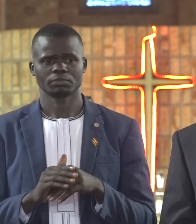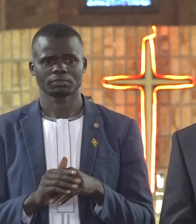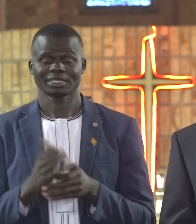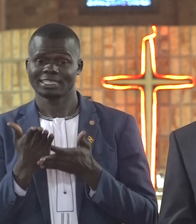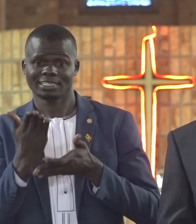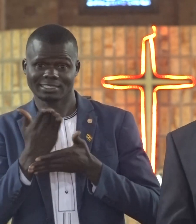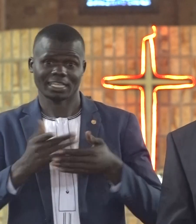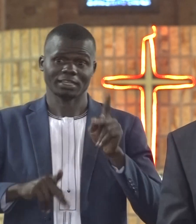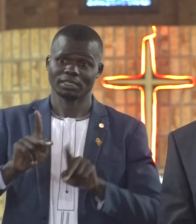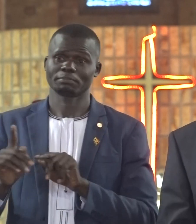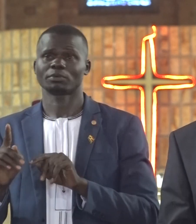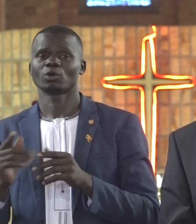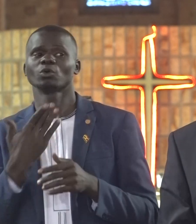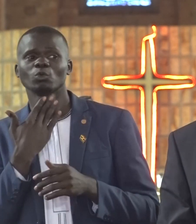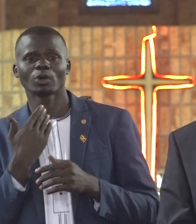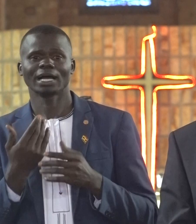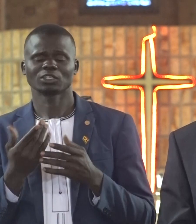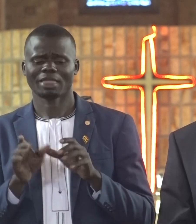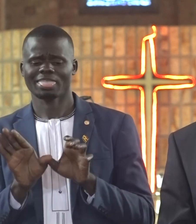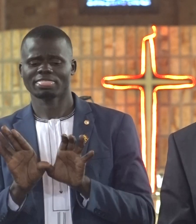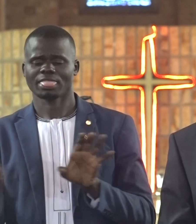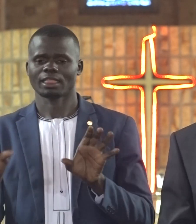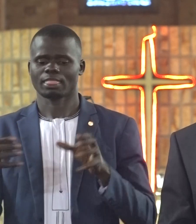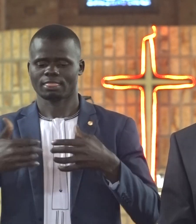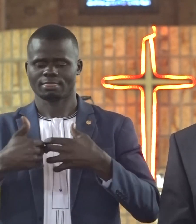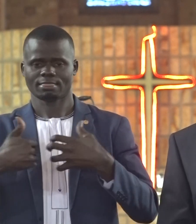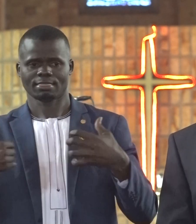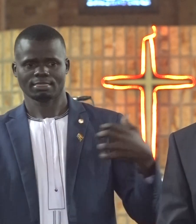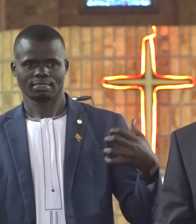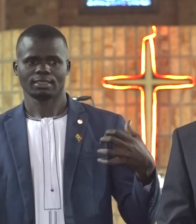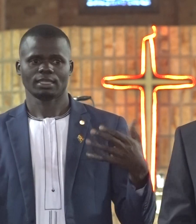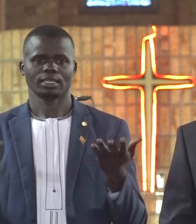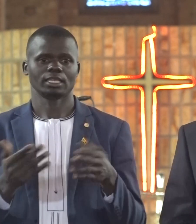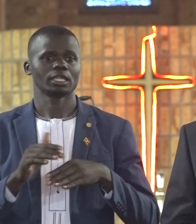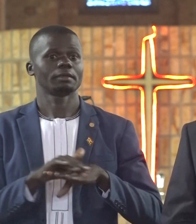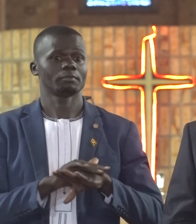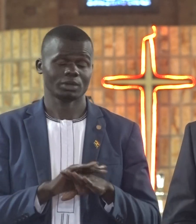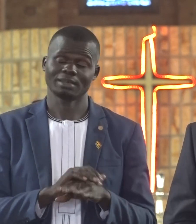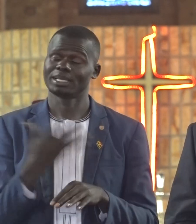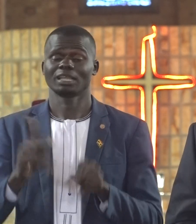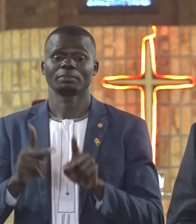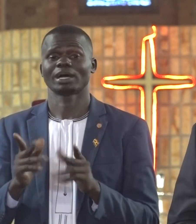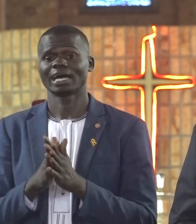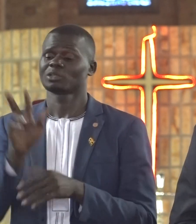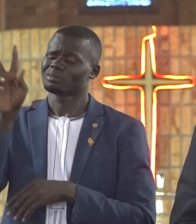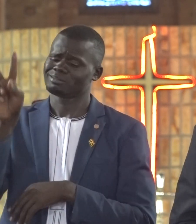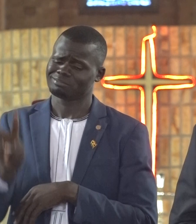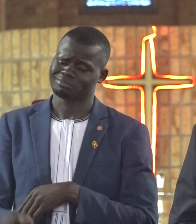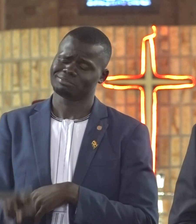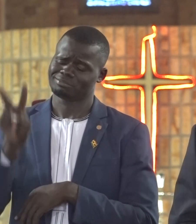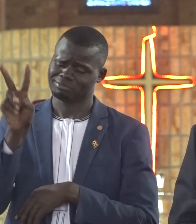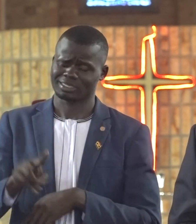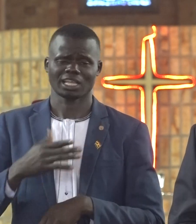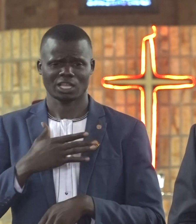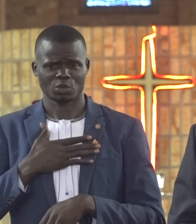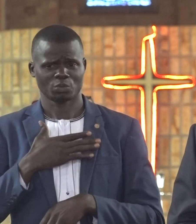Tulina abeefunyiridde okuleetawo enjatika mu Buganda ate n'okutyoboola ekitiibwa kyaffe.